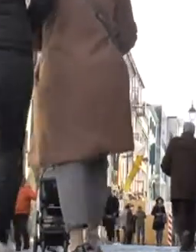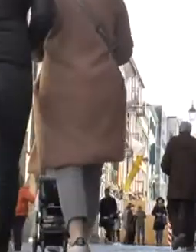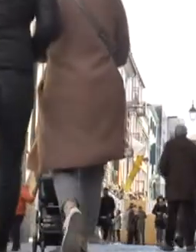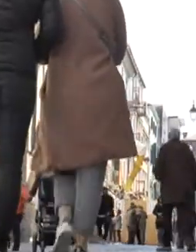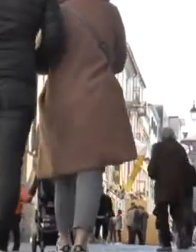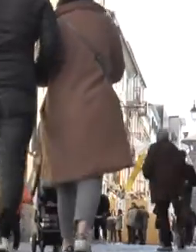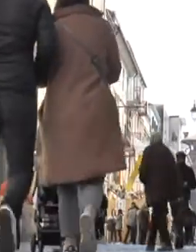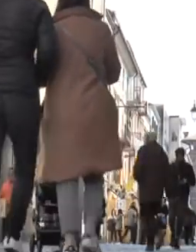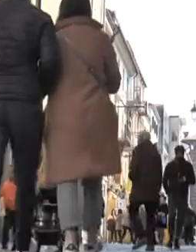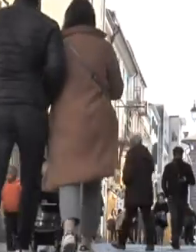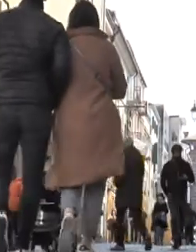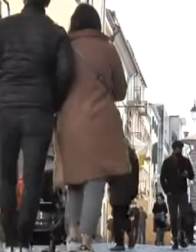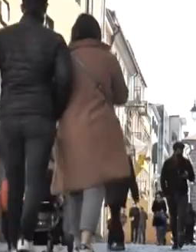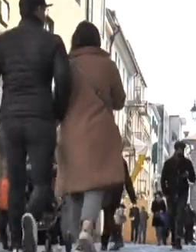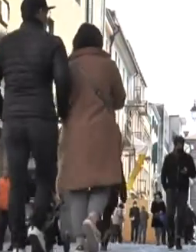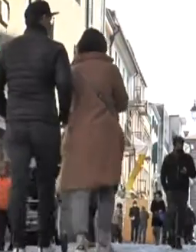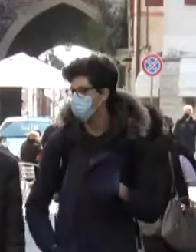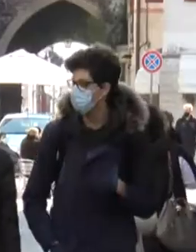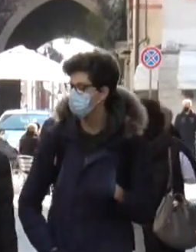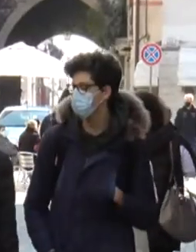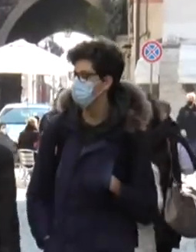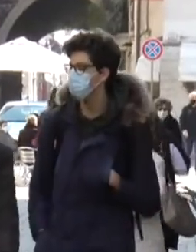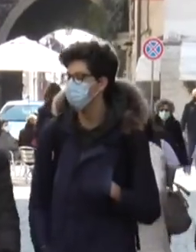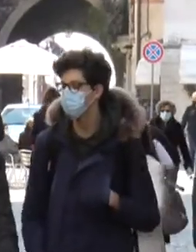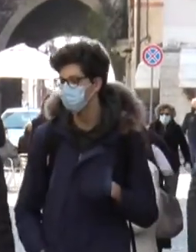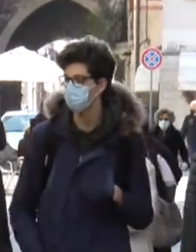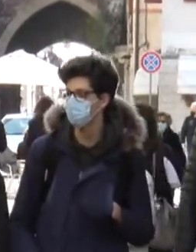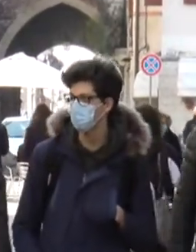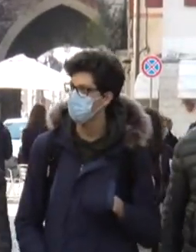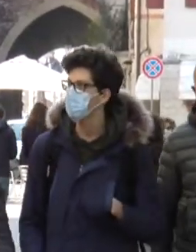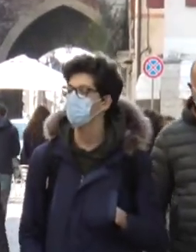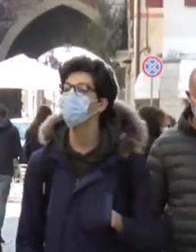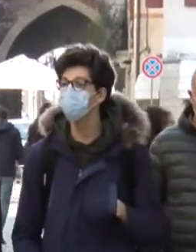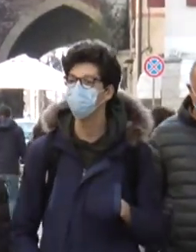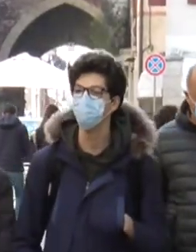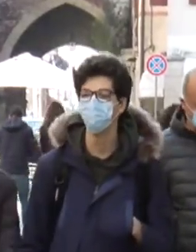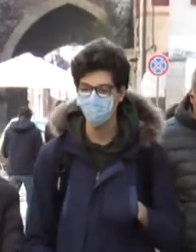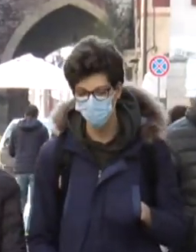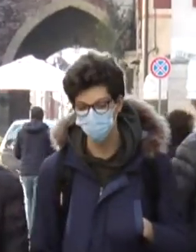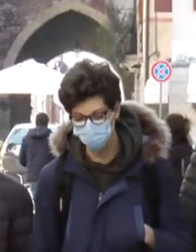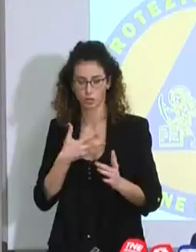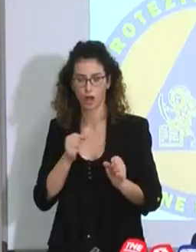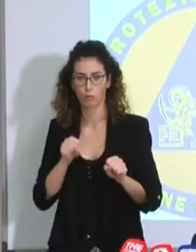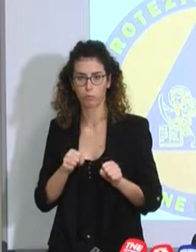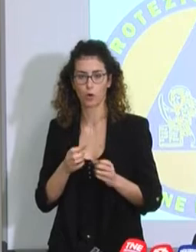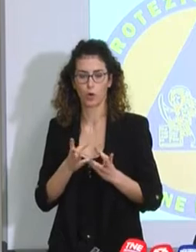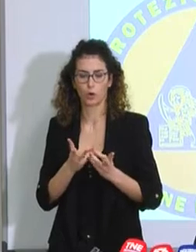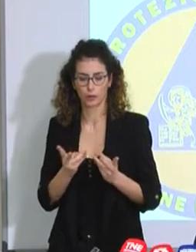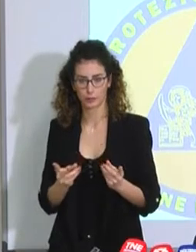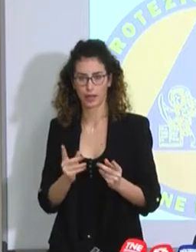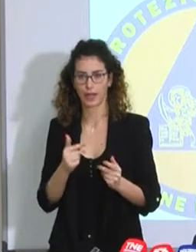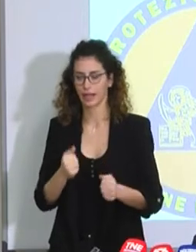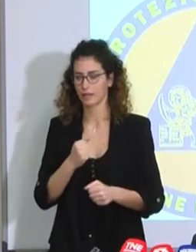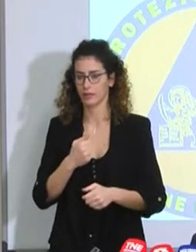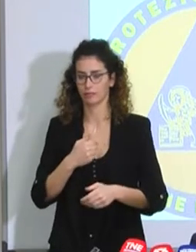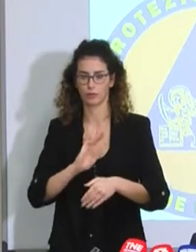versano i veneti a dirla il governatore luca zaia che si è confrontato con gli altri presidenti di regione e con il governo sulle delicate scelte che verranno prese